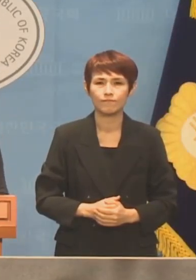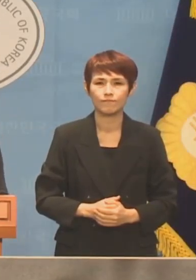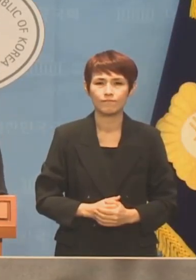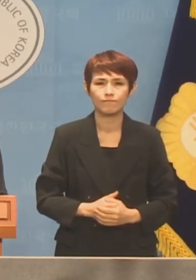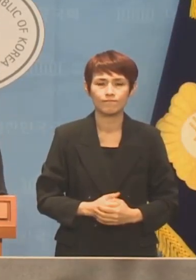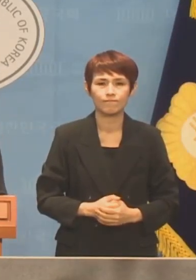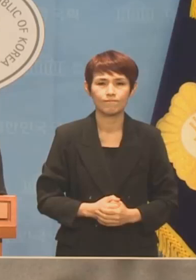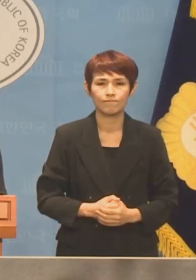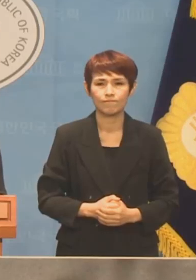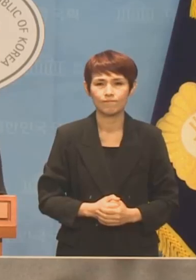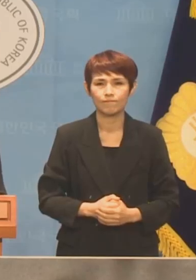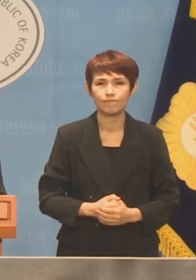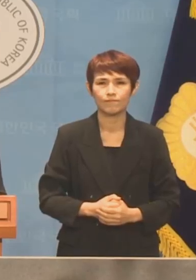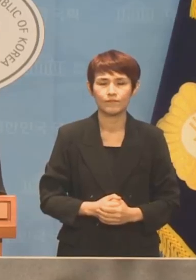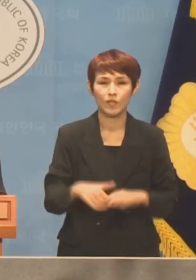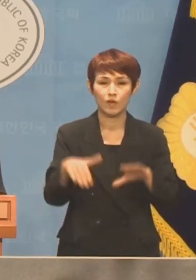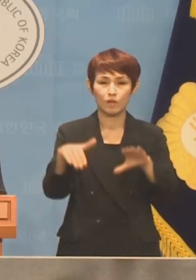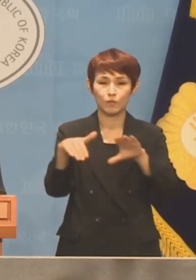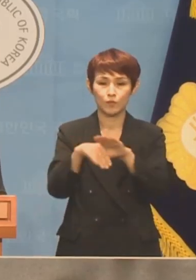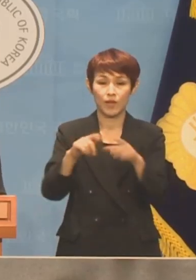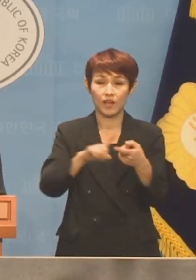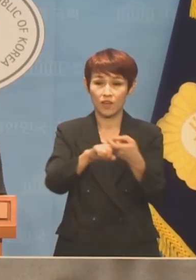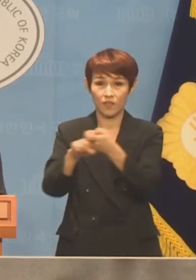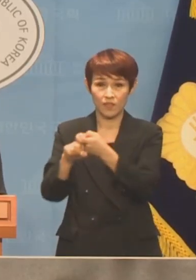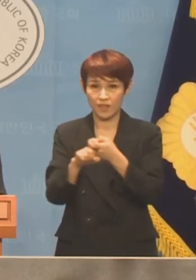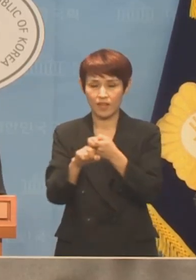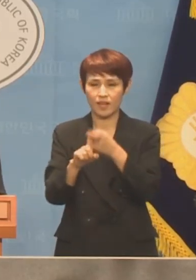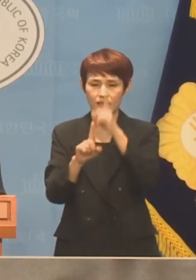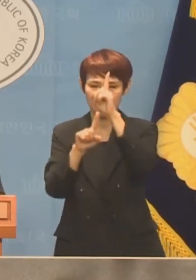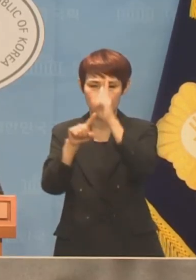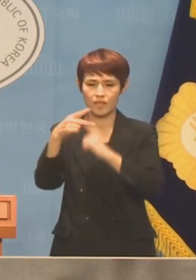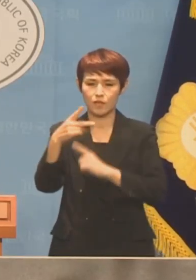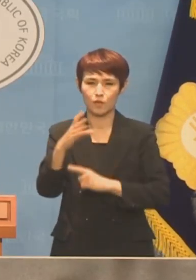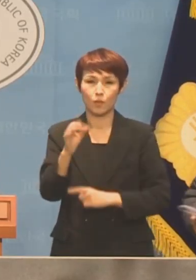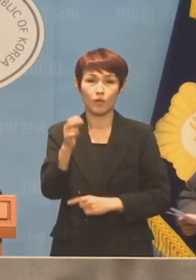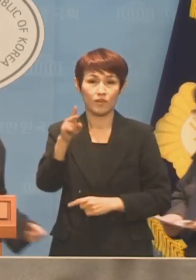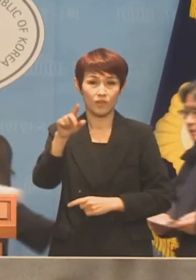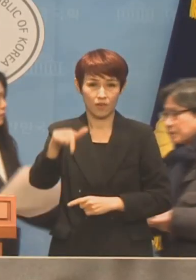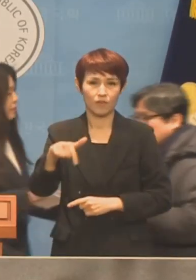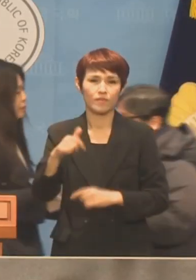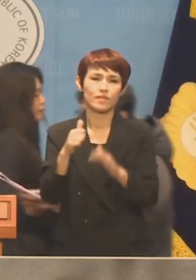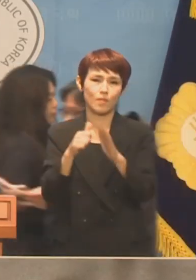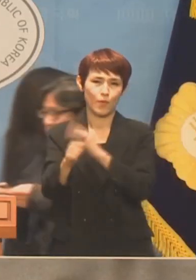네, 다음으로는 문화연대 이동현 공동대표님께서 발언해 주시겠습니다.